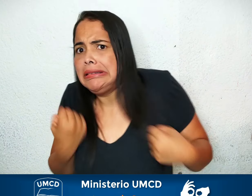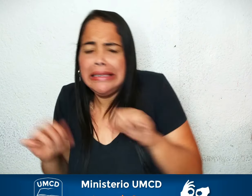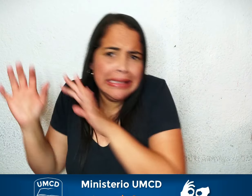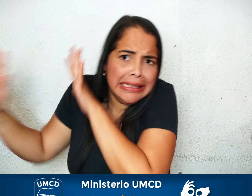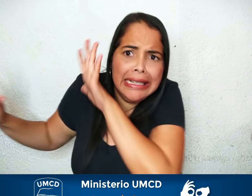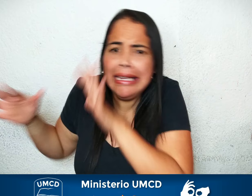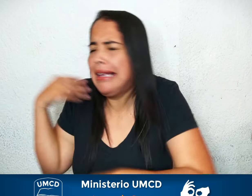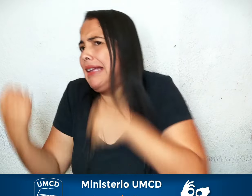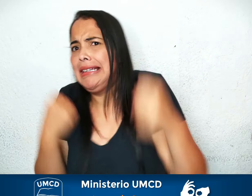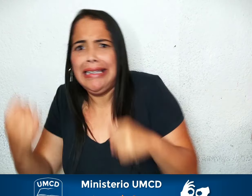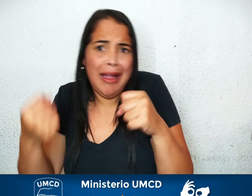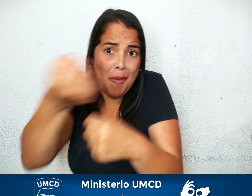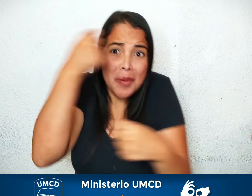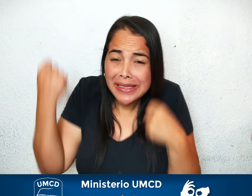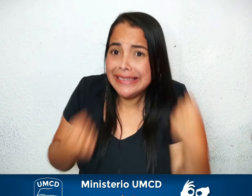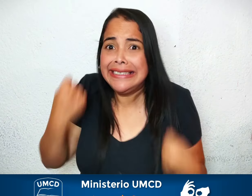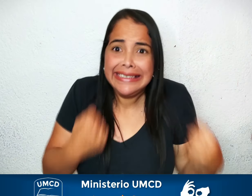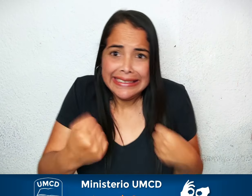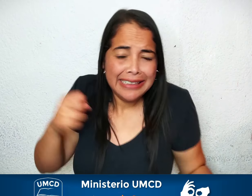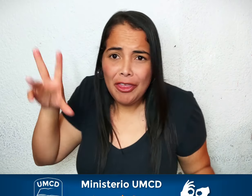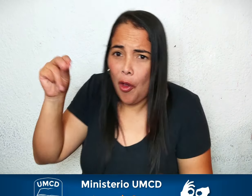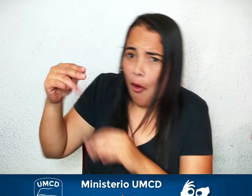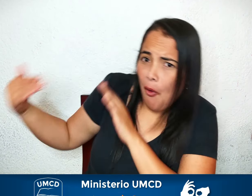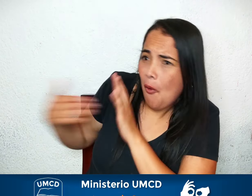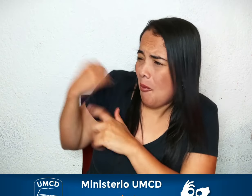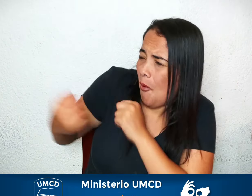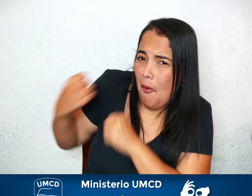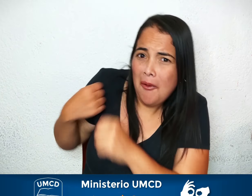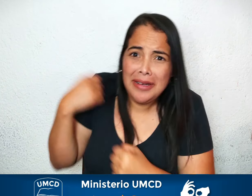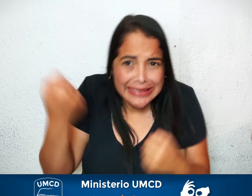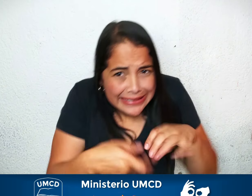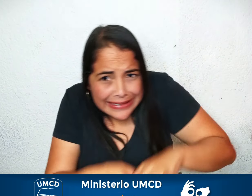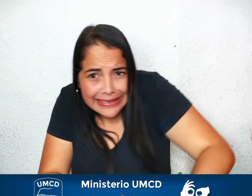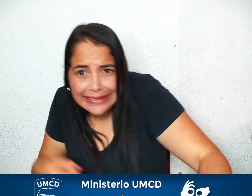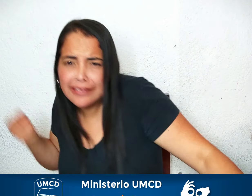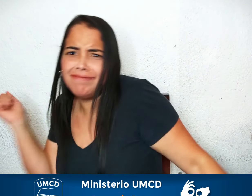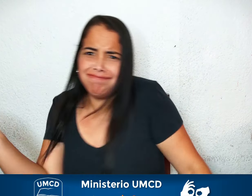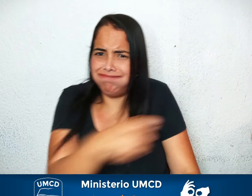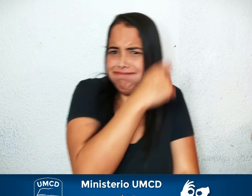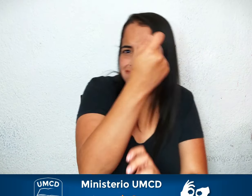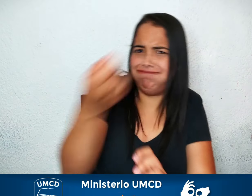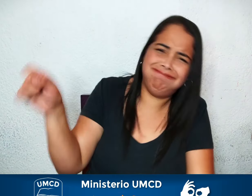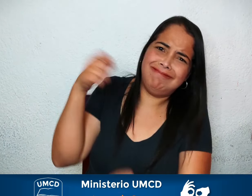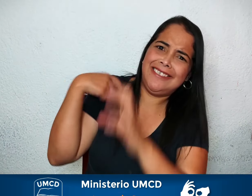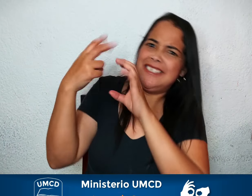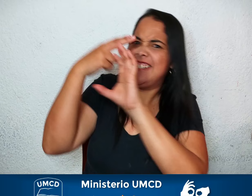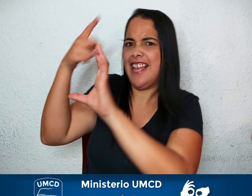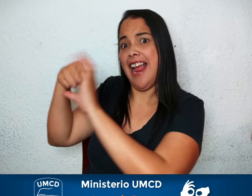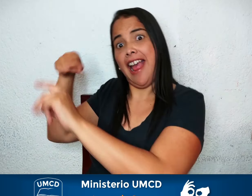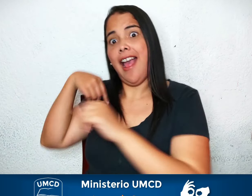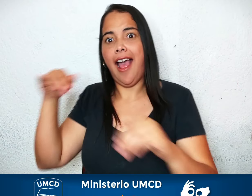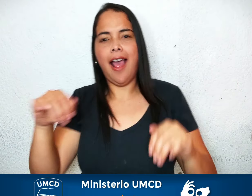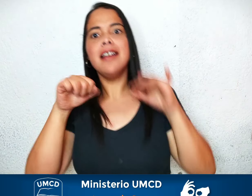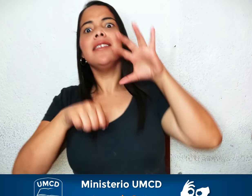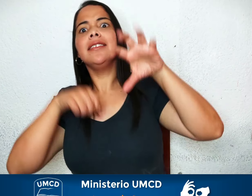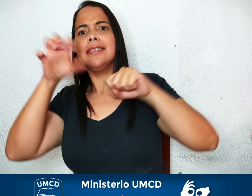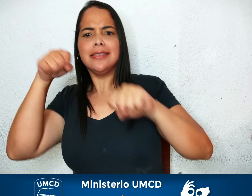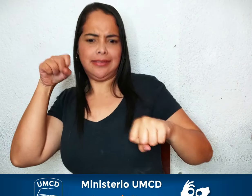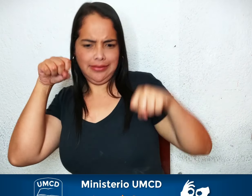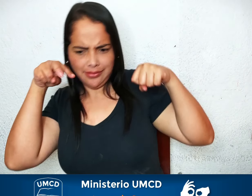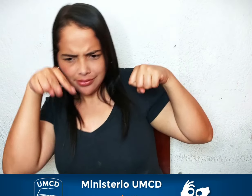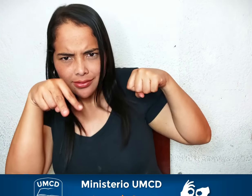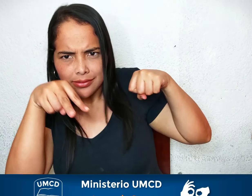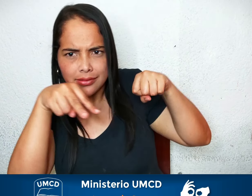esfuerzan en detener las puertas para que el invasor no llegue y sacan sus espadas y tratan desde arriba de lo alto de detener